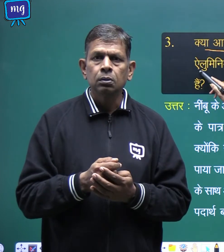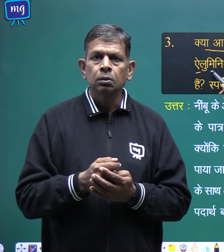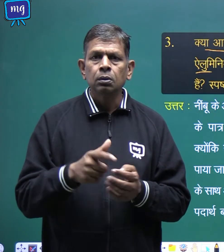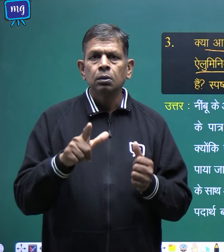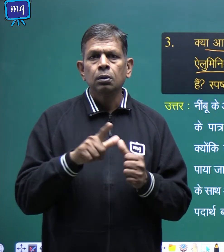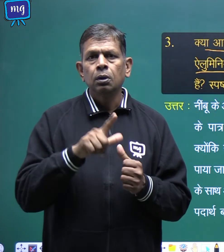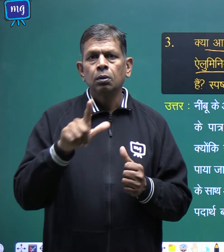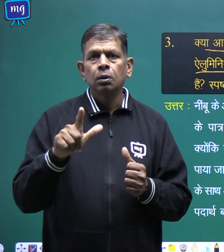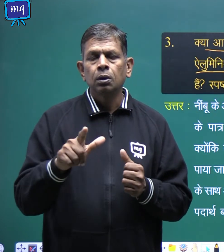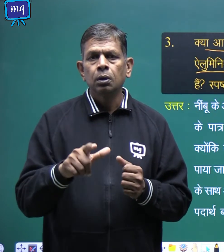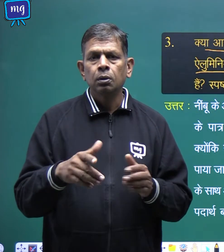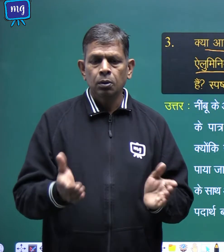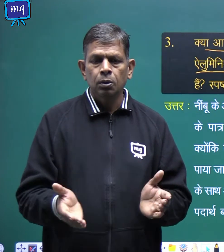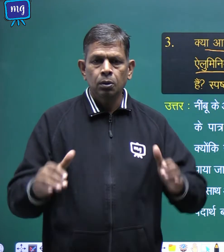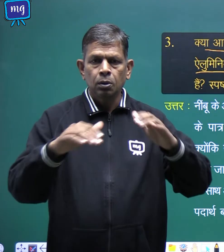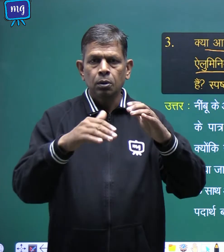एल्युमिनियम पात्रों में